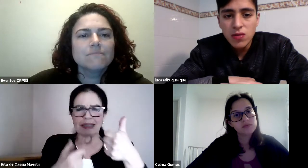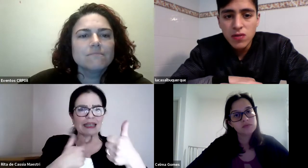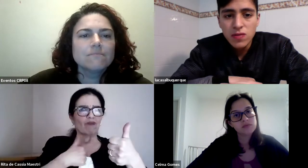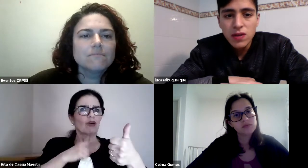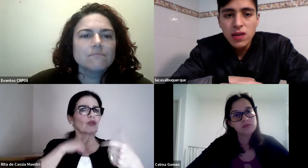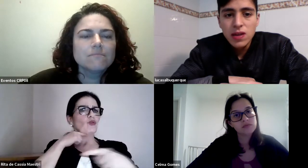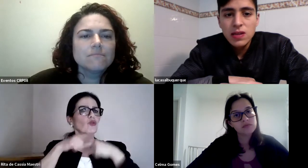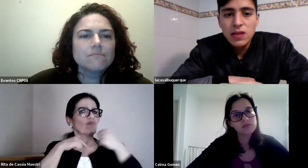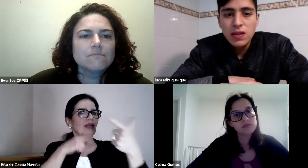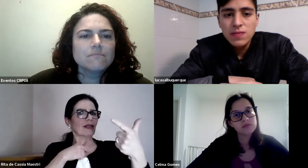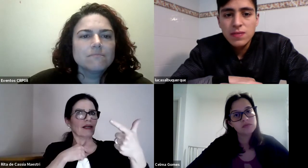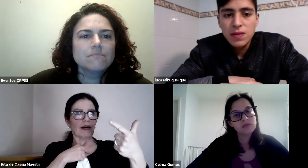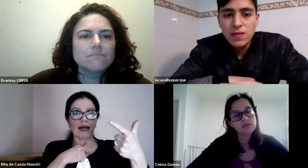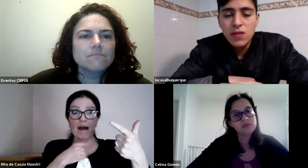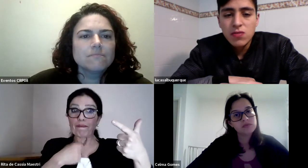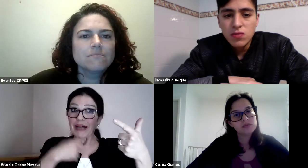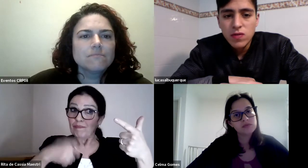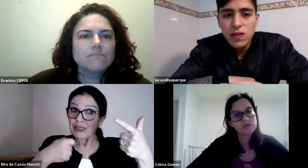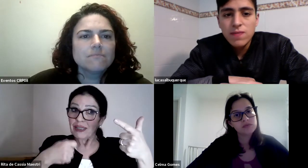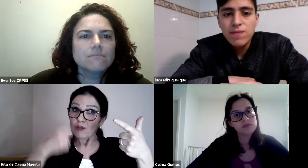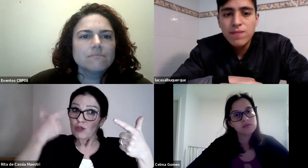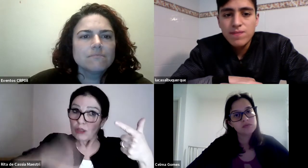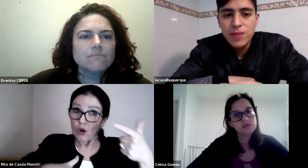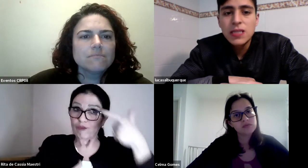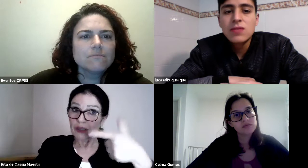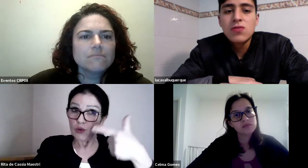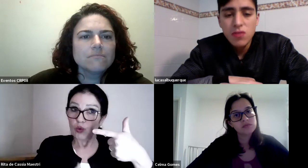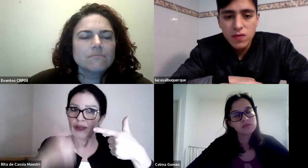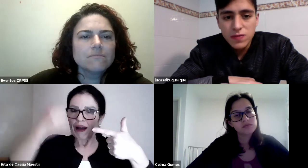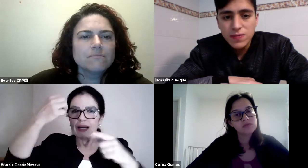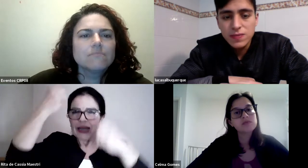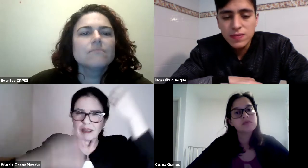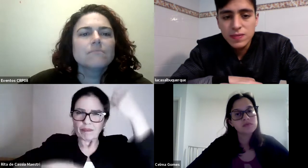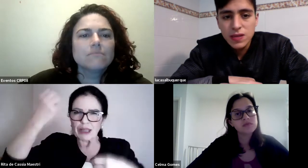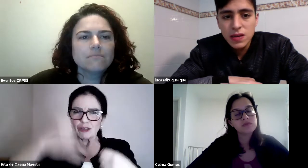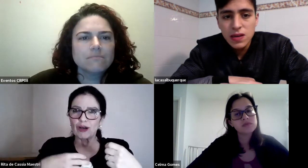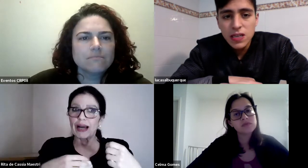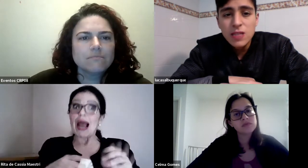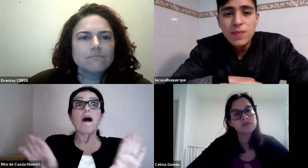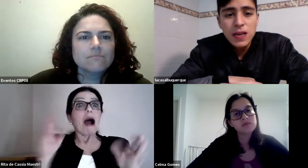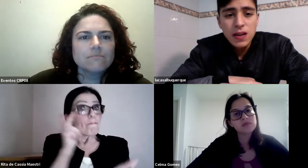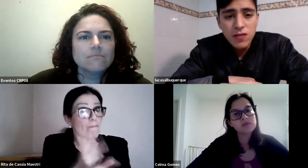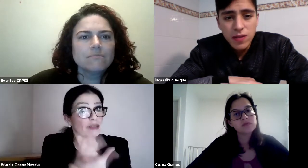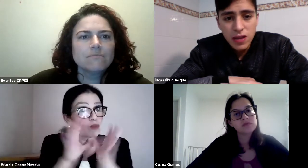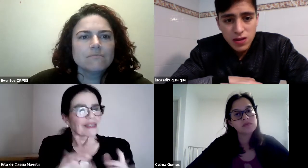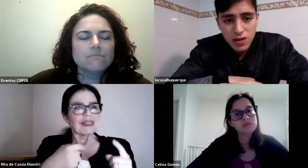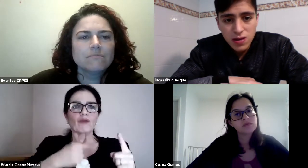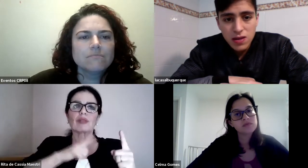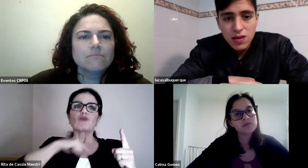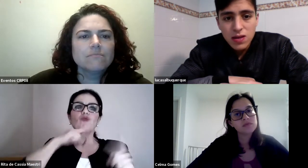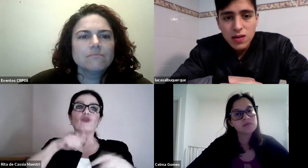conceito novo, fico com dúvida, preciso de novo. Explica